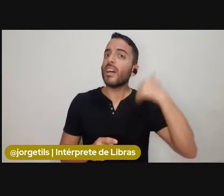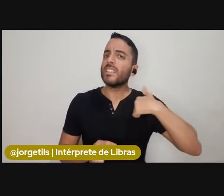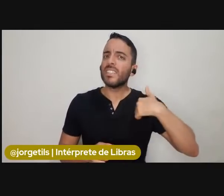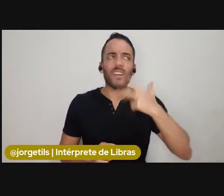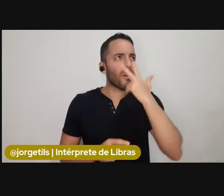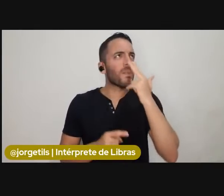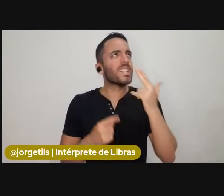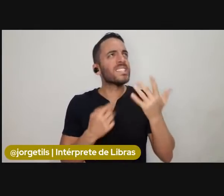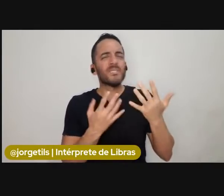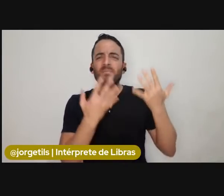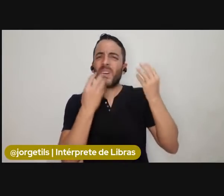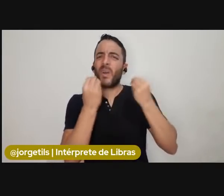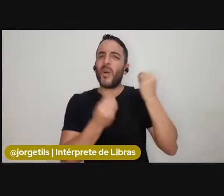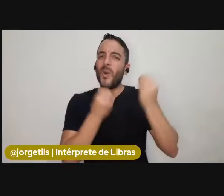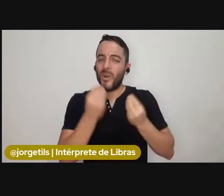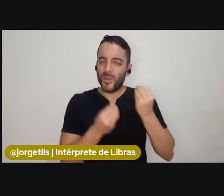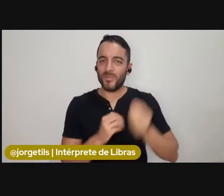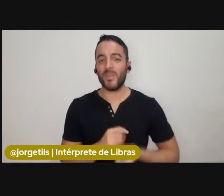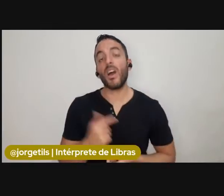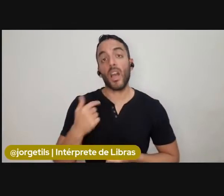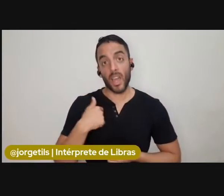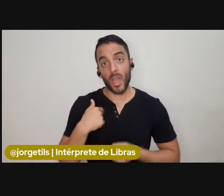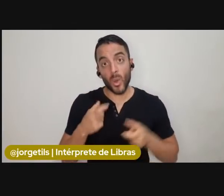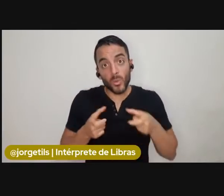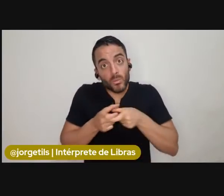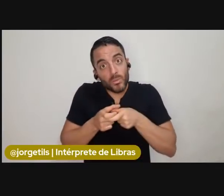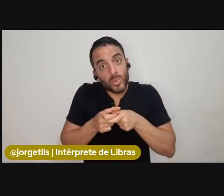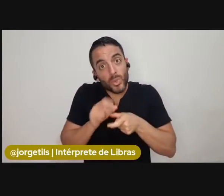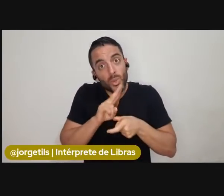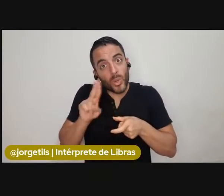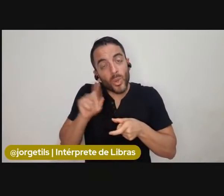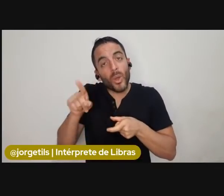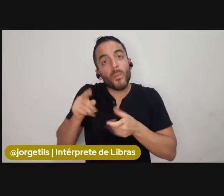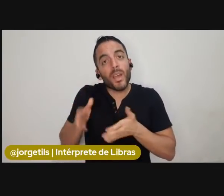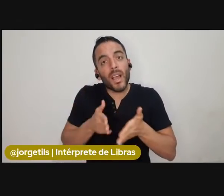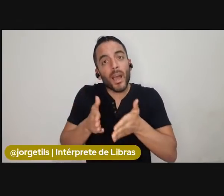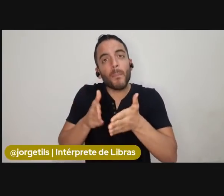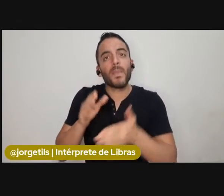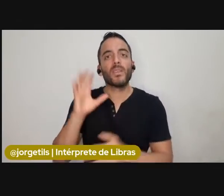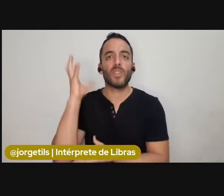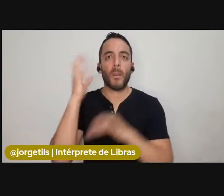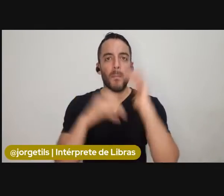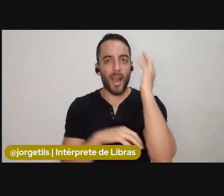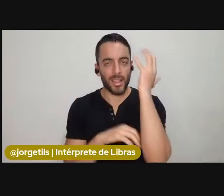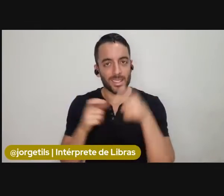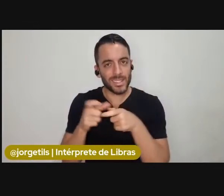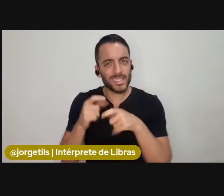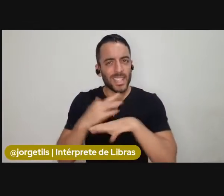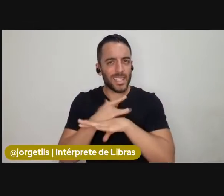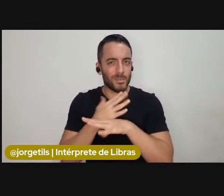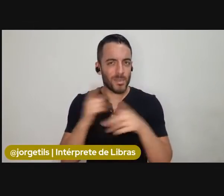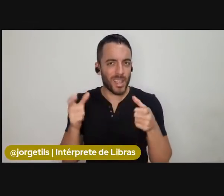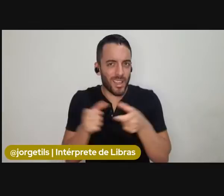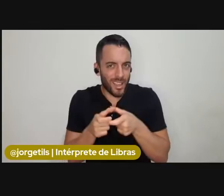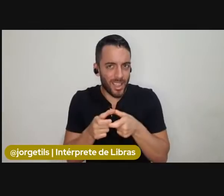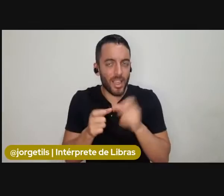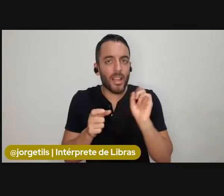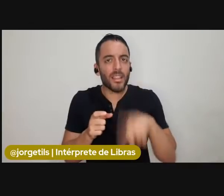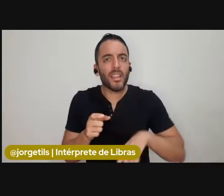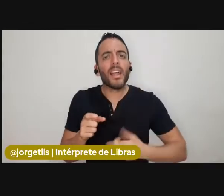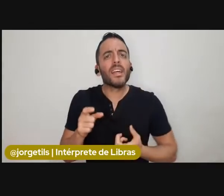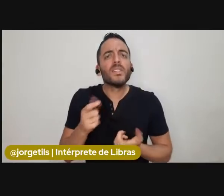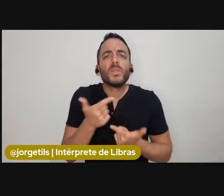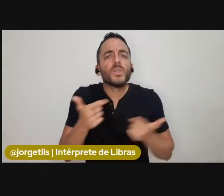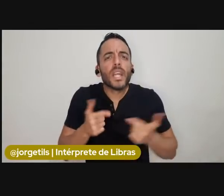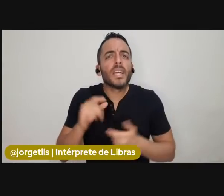numa micro-região do estado do Rio, chamado Caminhos da Mata. Cidade pequena. Então, pouca atividade científica e tinha